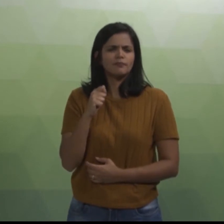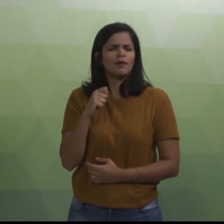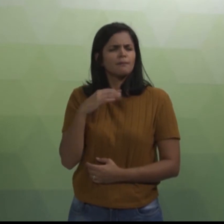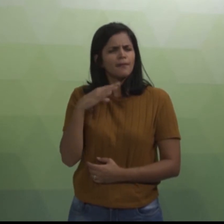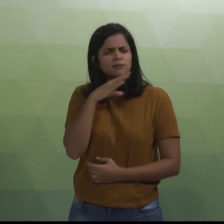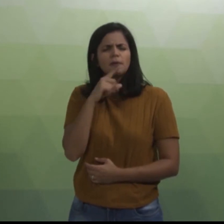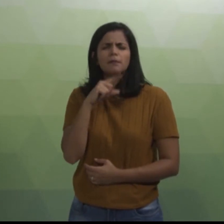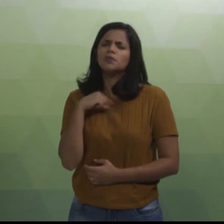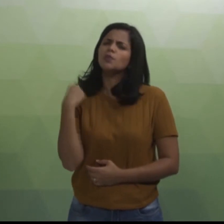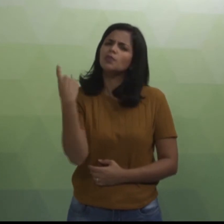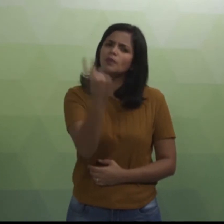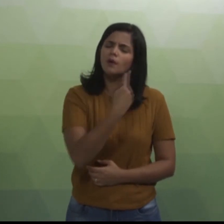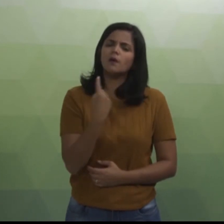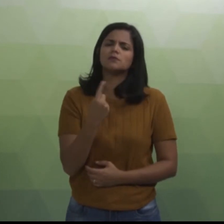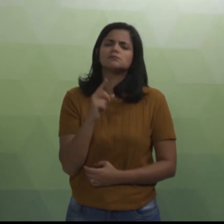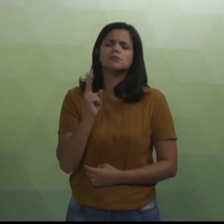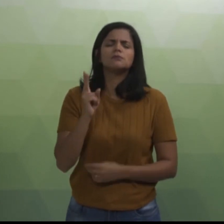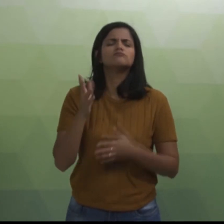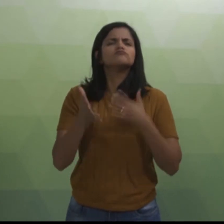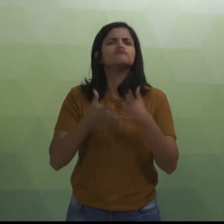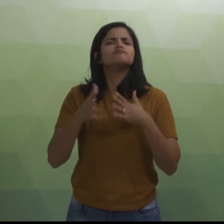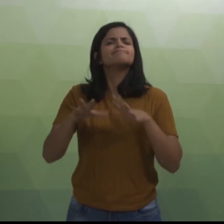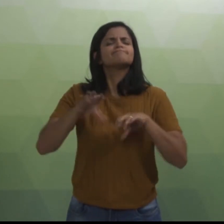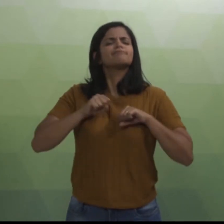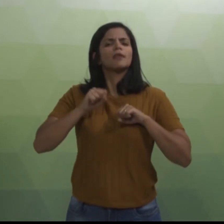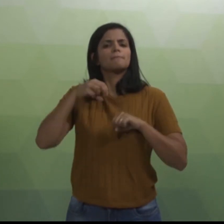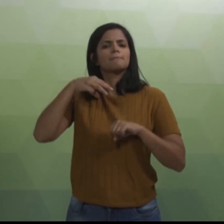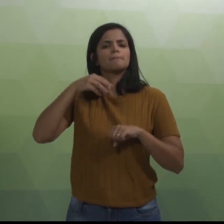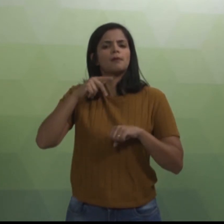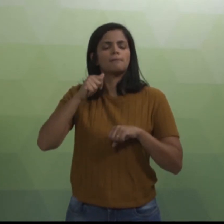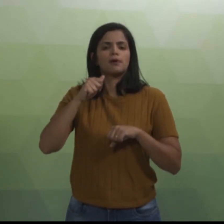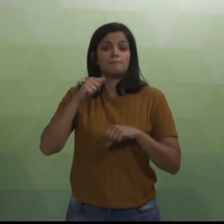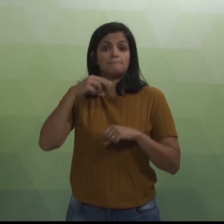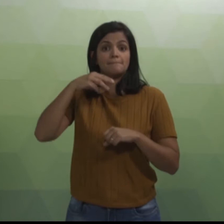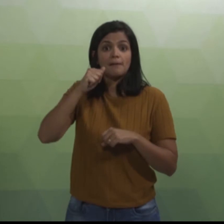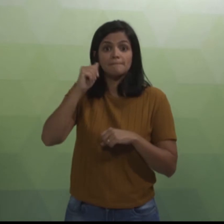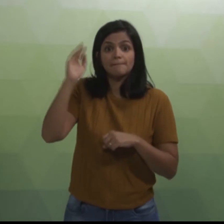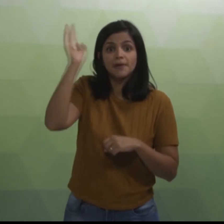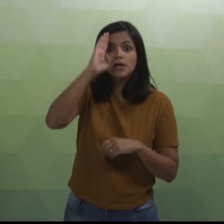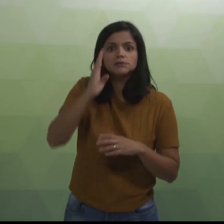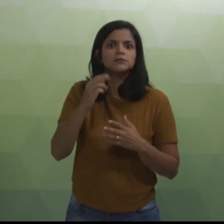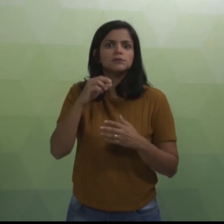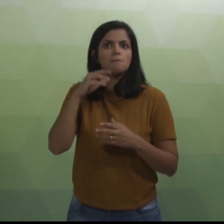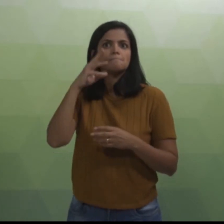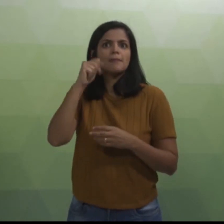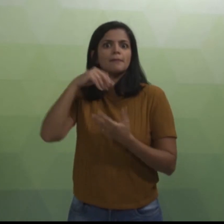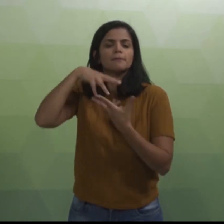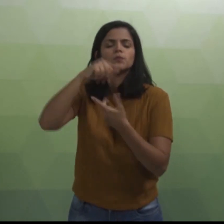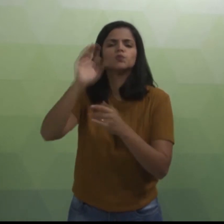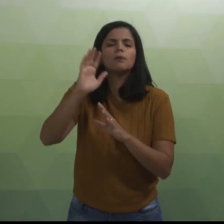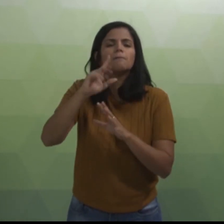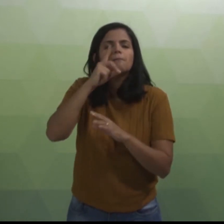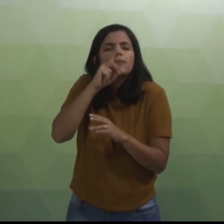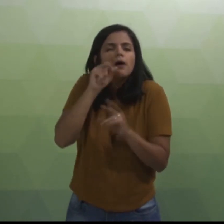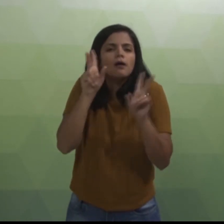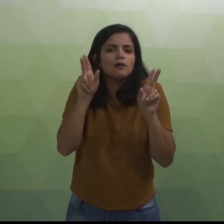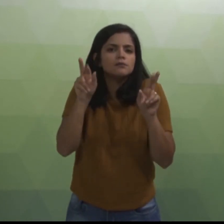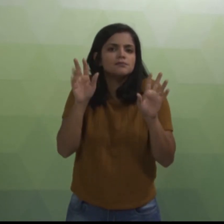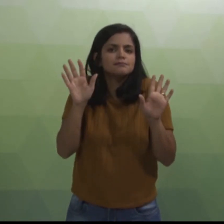Então, no processo de sinalização, por exemplo, se eu for fazer um mapa, eu devo incorporá-lo